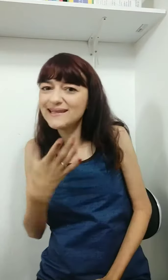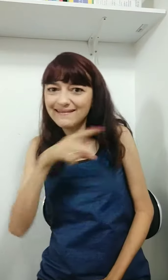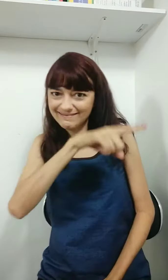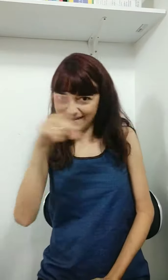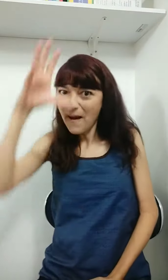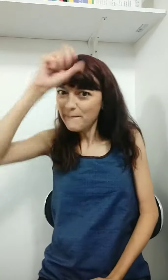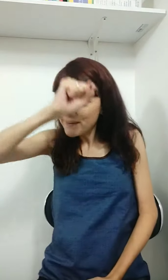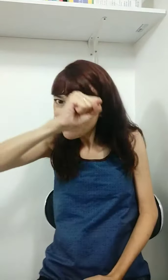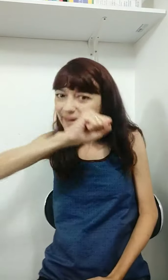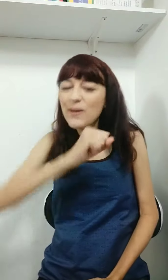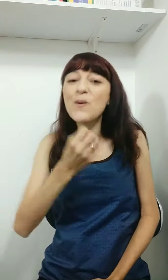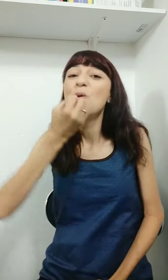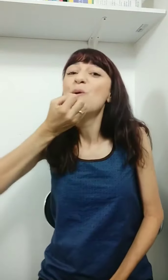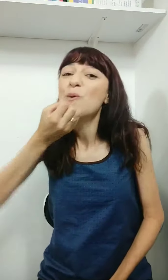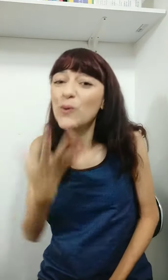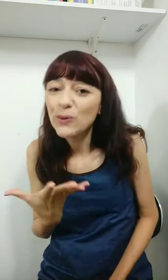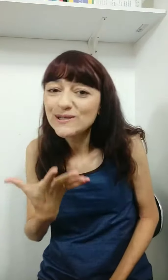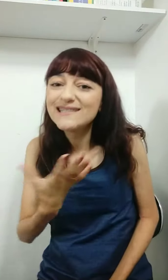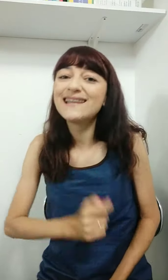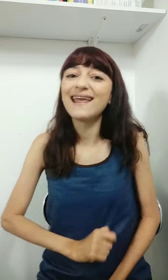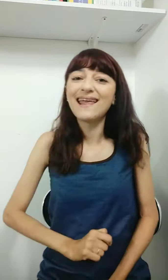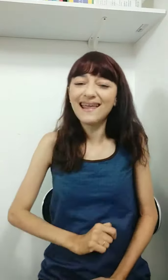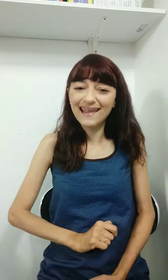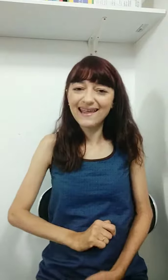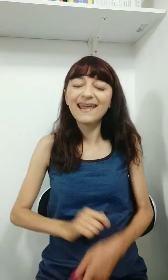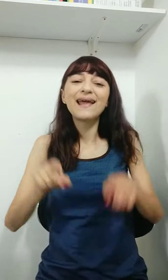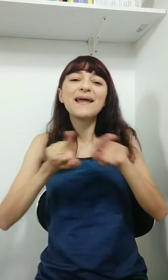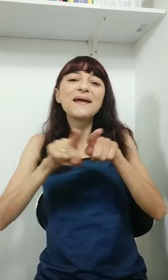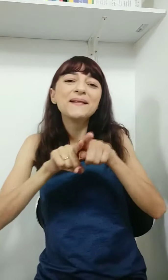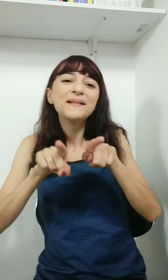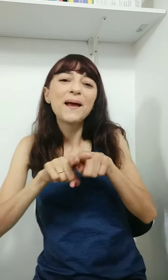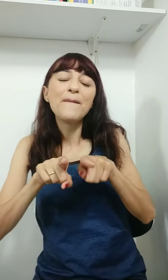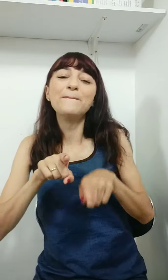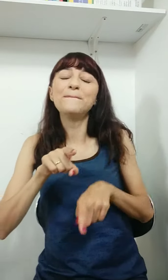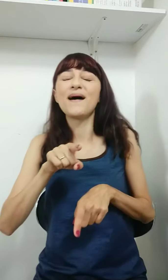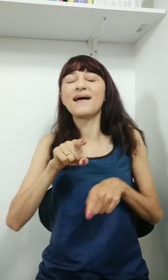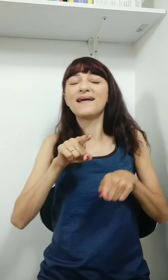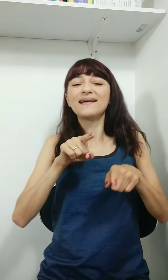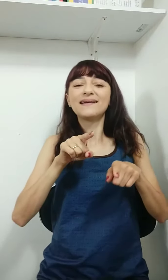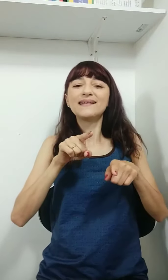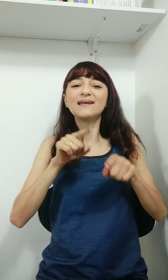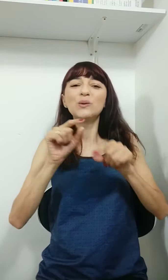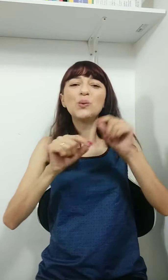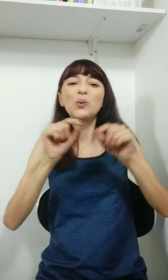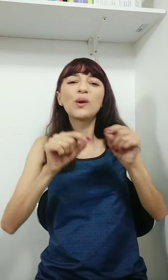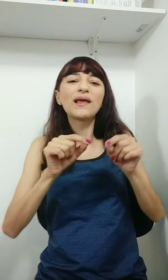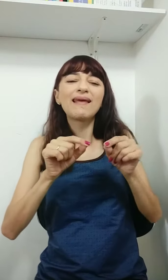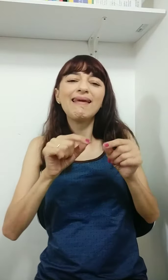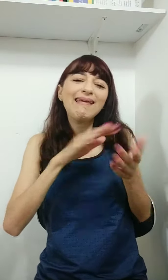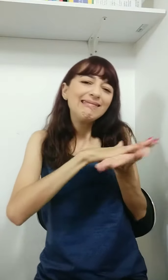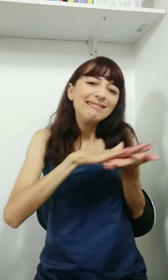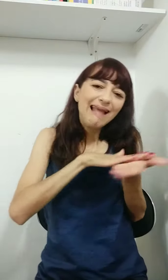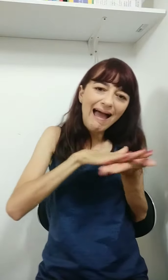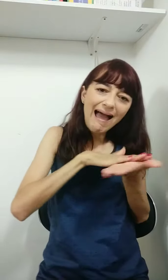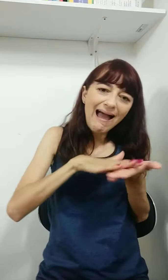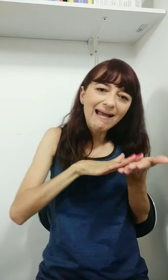verdade? Né? Vocês aprenderam também a variação desse sinal de bom e gostei, não é? Como que os surdos utilizam ele, também o sinal